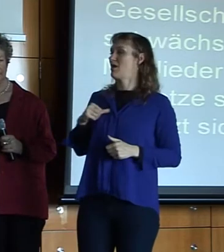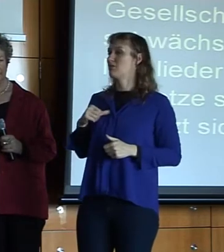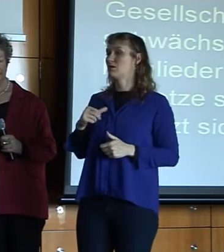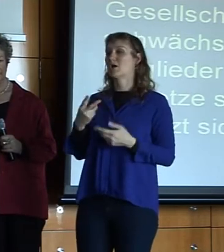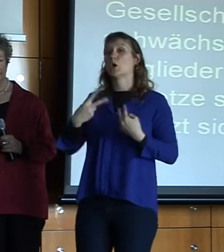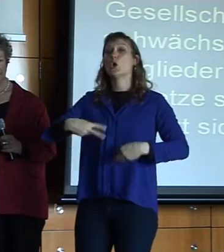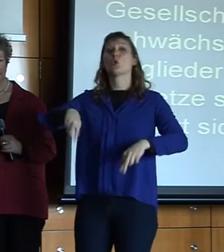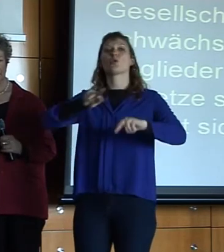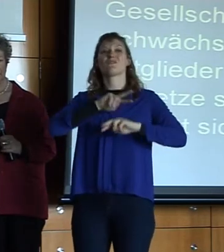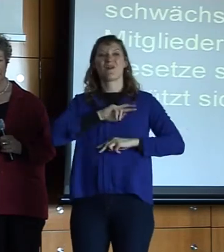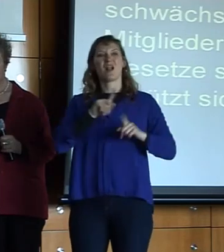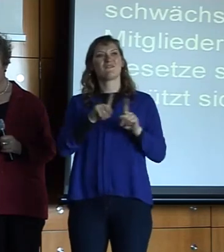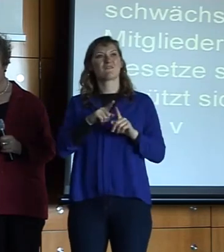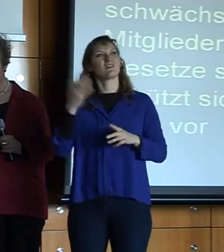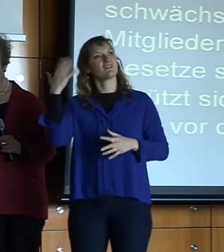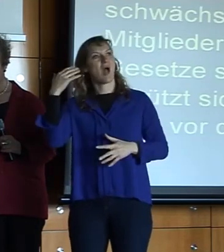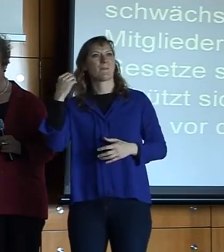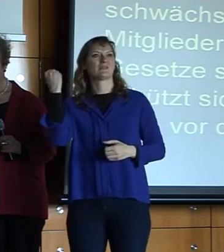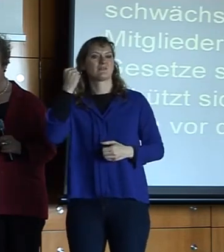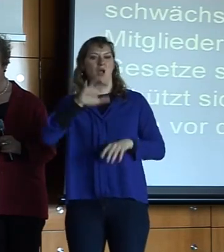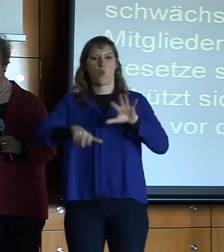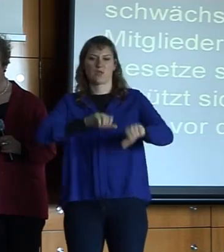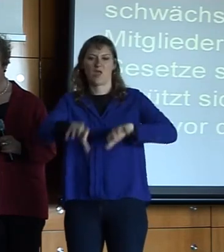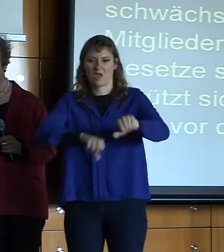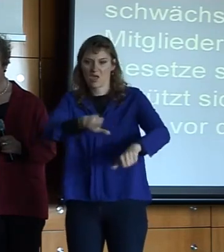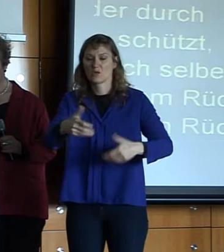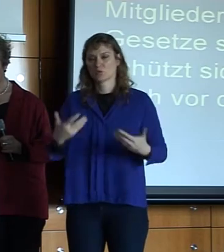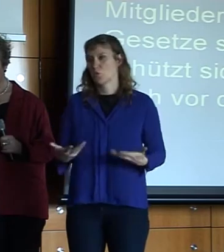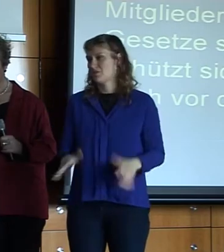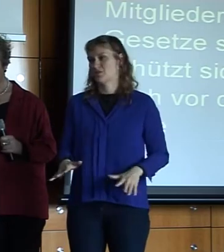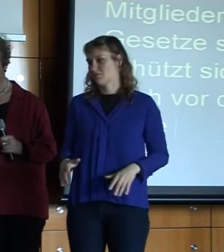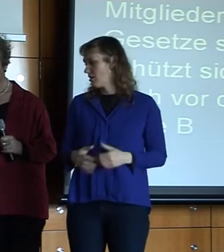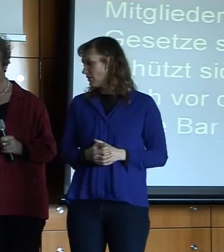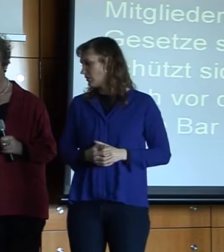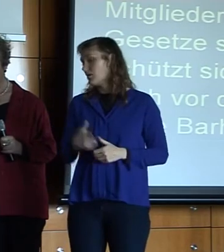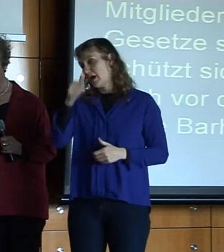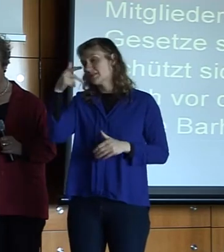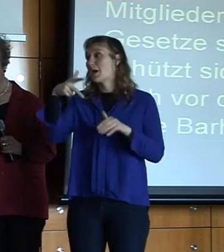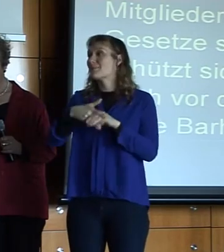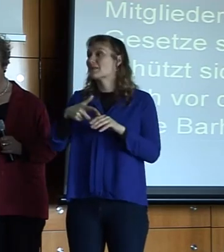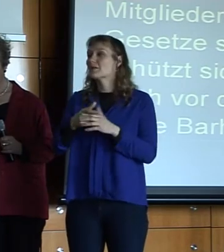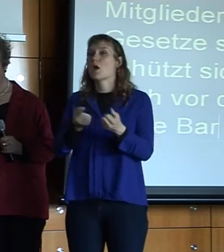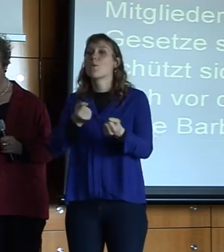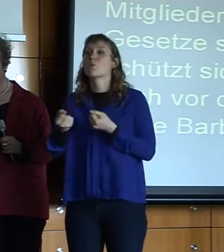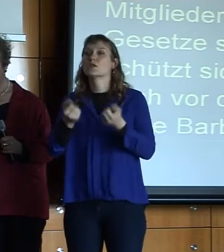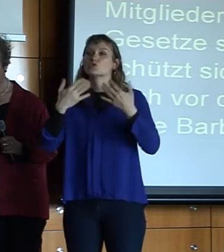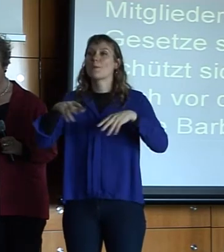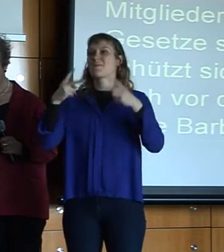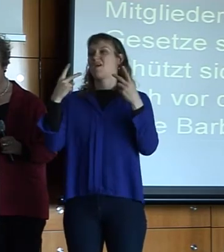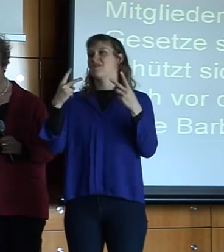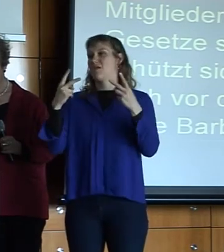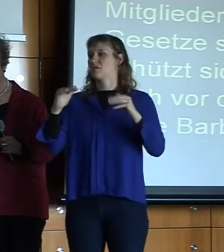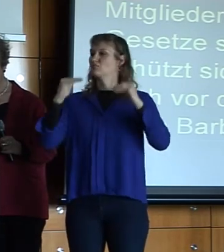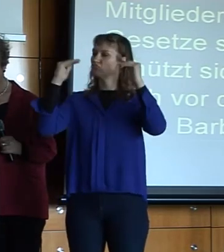dem Rückfall in die Barbarei. Und das ist ganz entscheidend wichtig. Das ist der sogenannte behindertenpolitische Mehrwert, wie ich immer